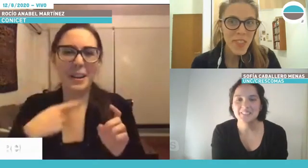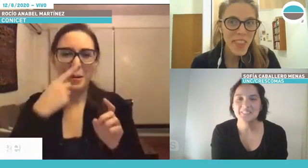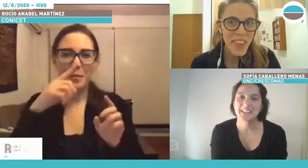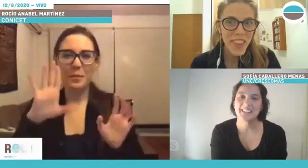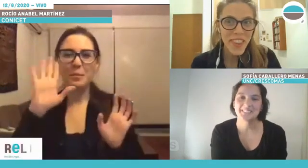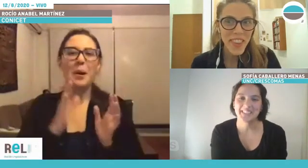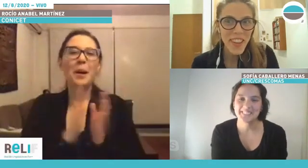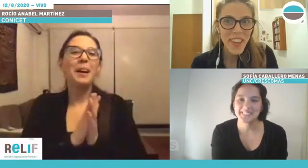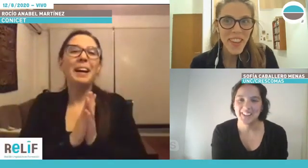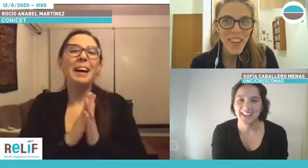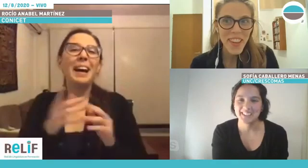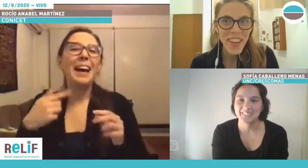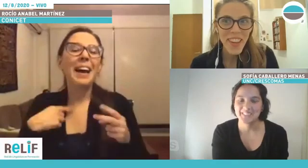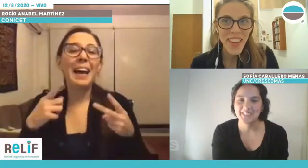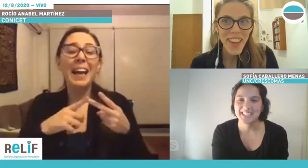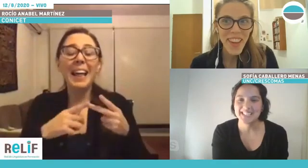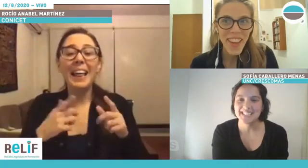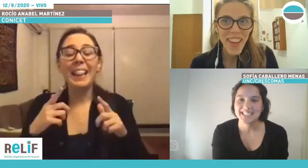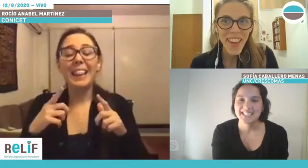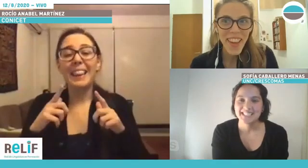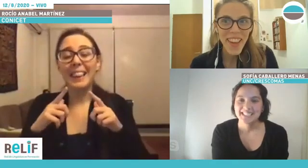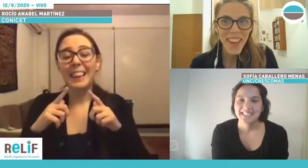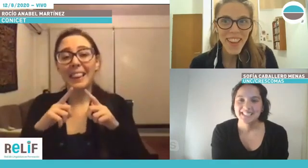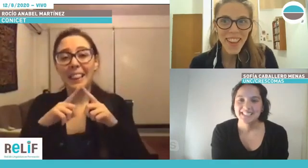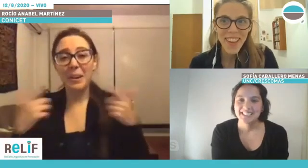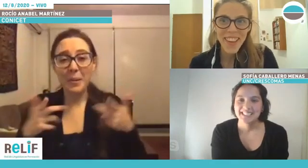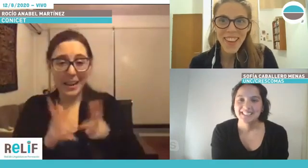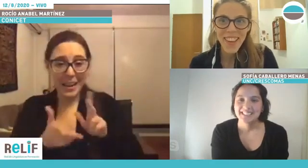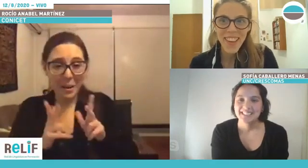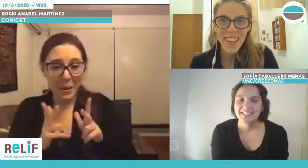Y último, perdón, agrego uno más,